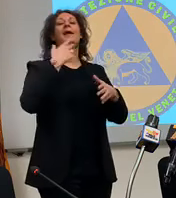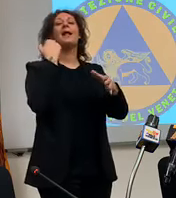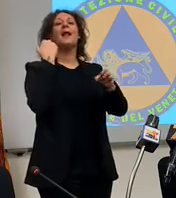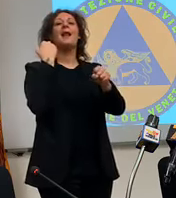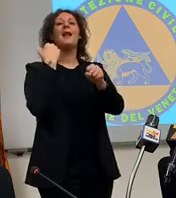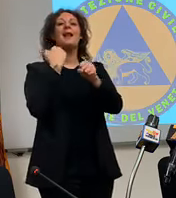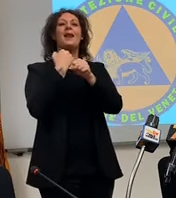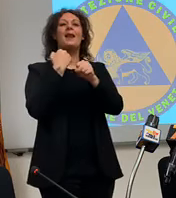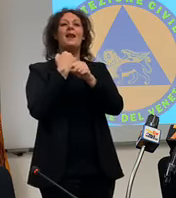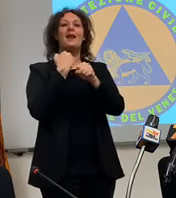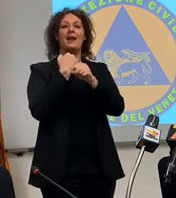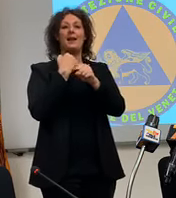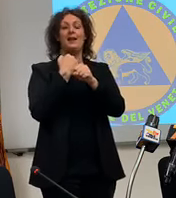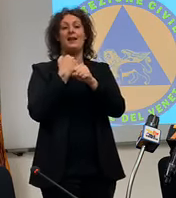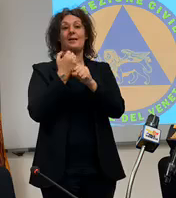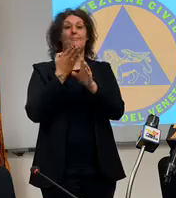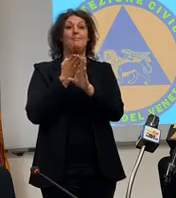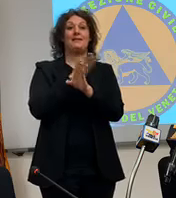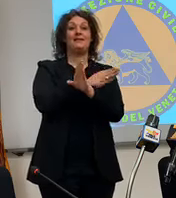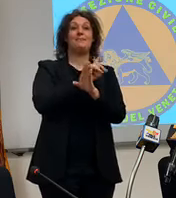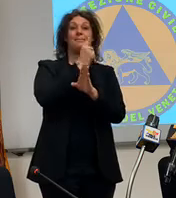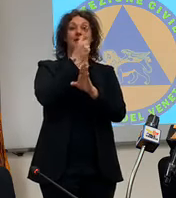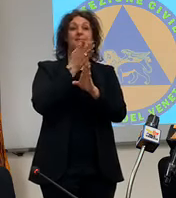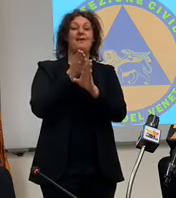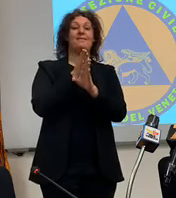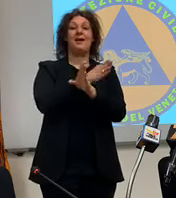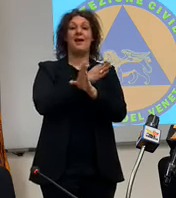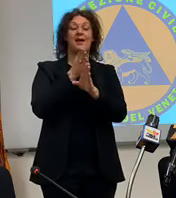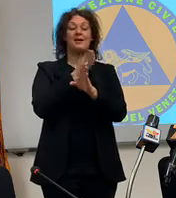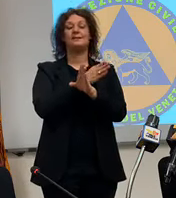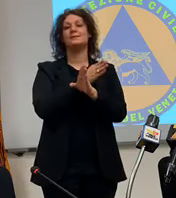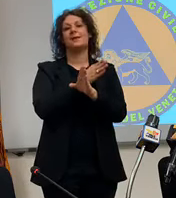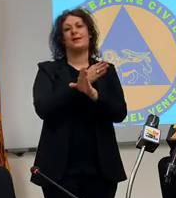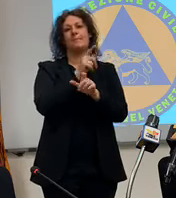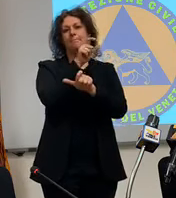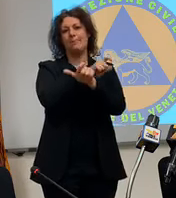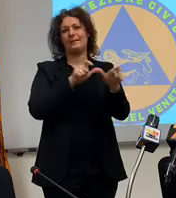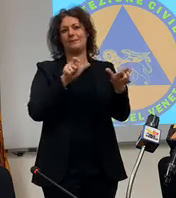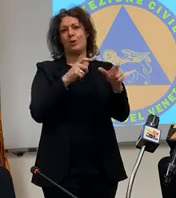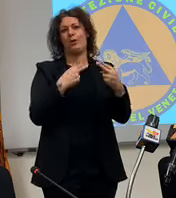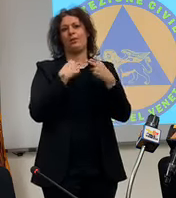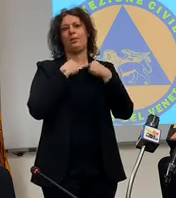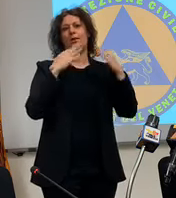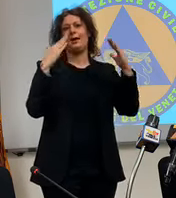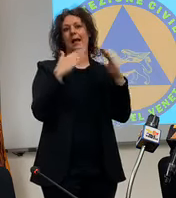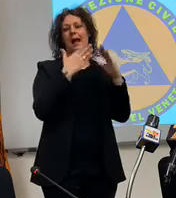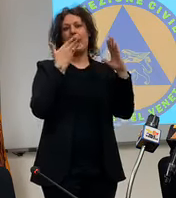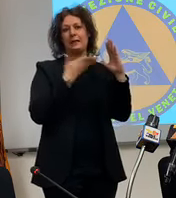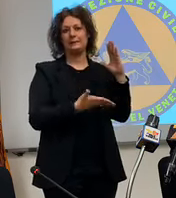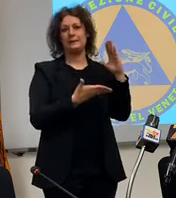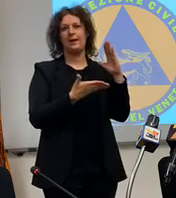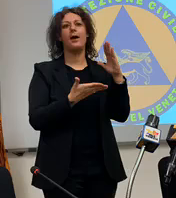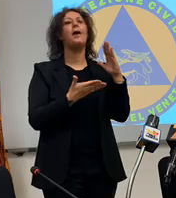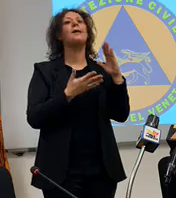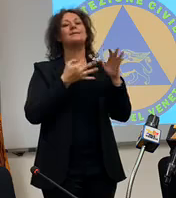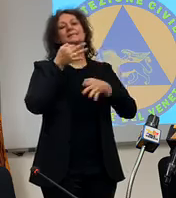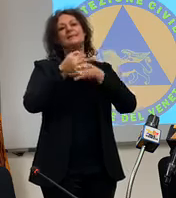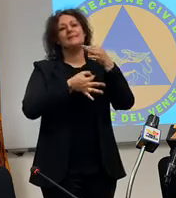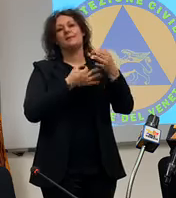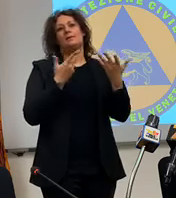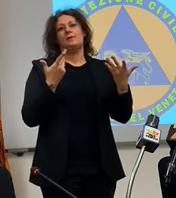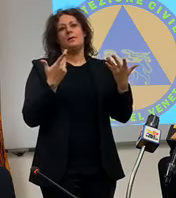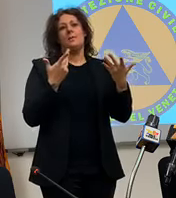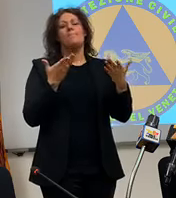fatto che le persone erano costrette a rimanere presso Insomma il proprio domicilio e pertanto era molto ridotta